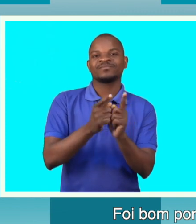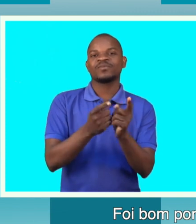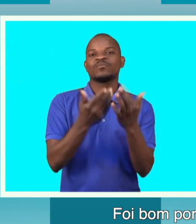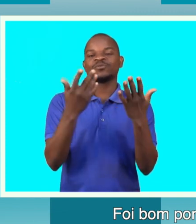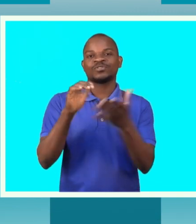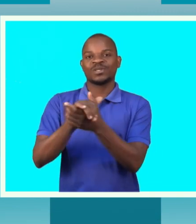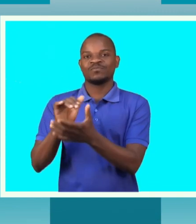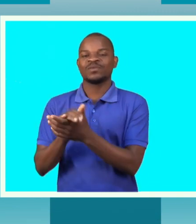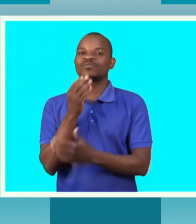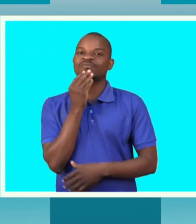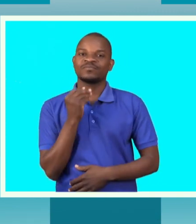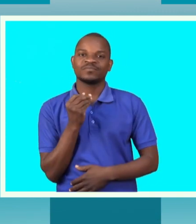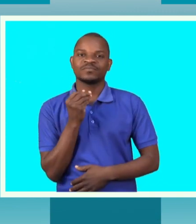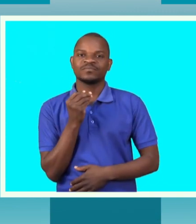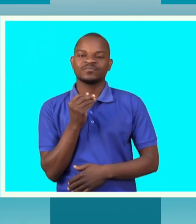meninos.